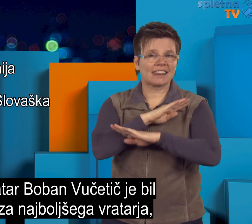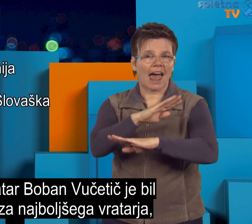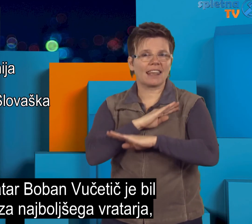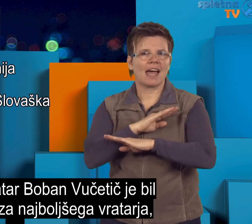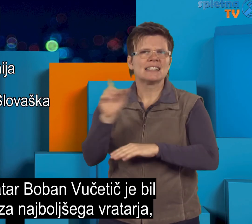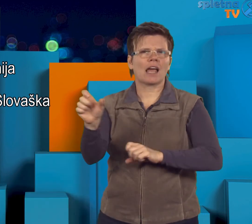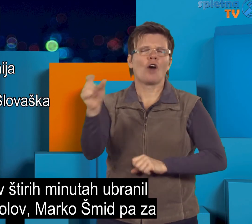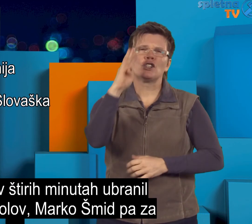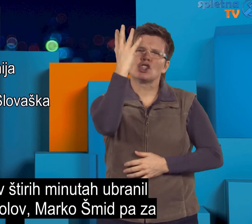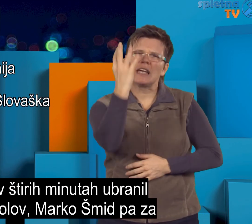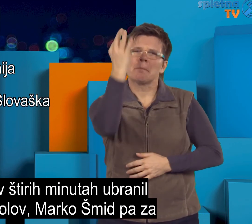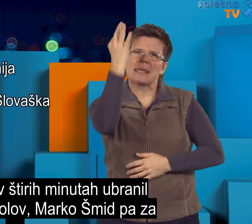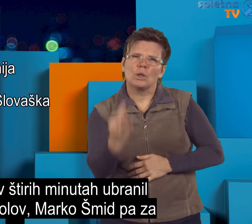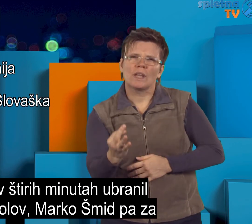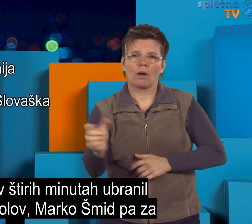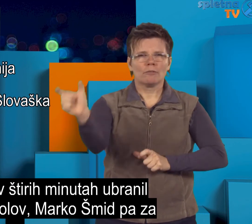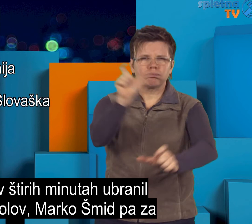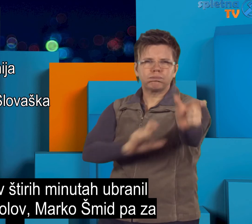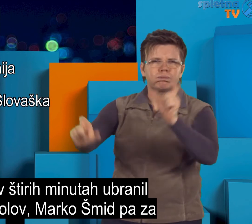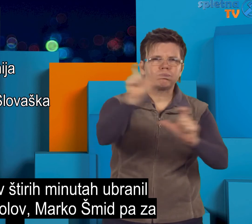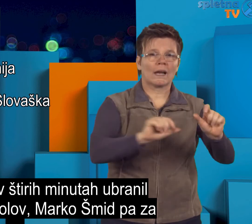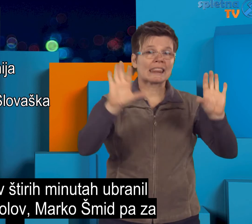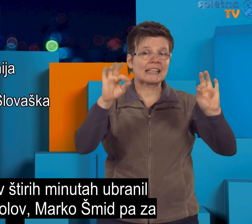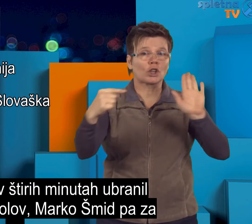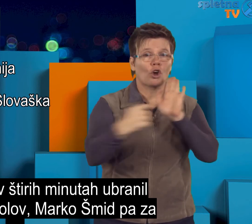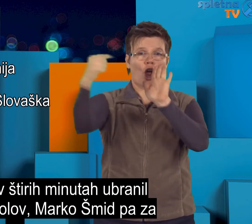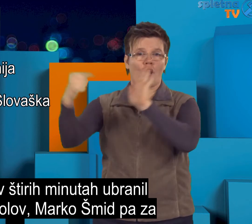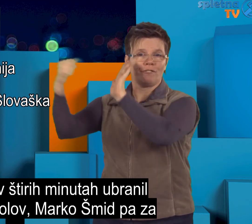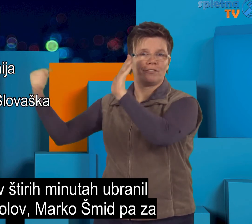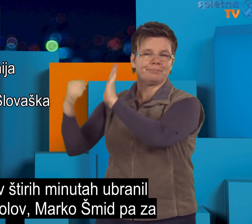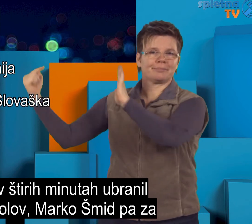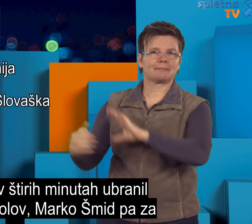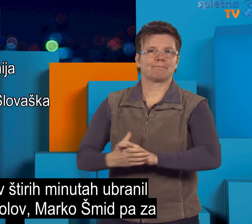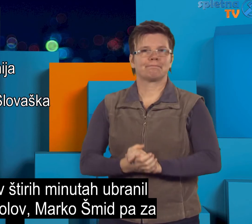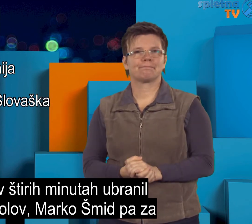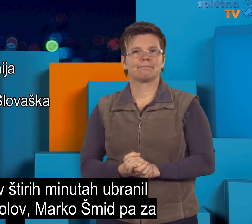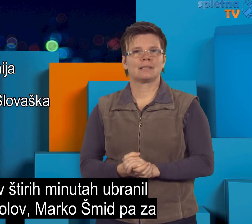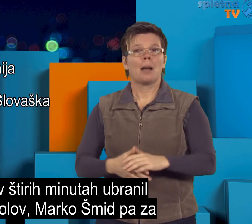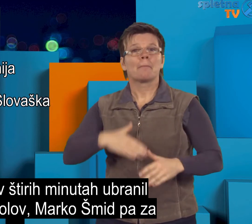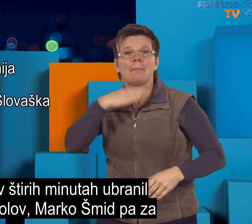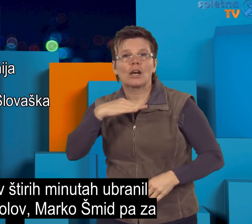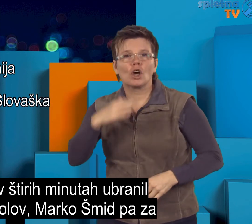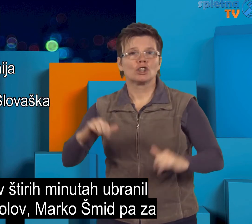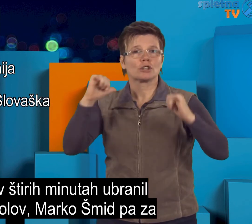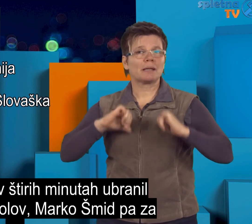ubranil 10 golov, Marko Šmit pa za najboljšega strelca, saj je v 3 tekmah dal 7 golov.